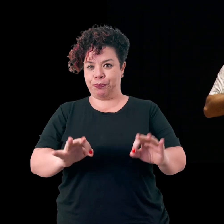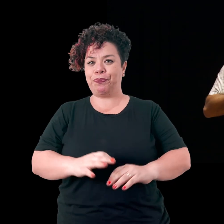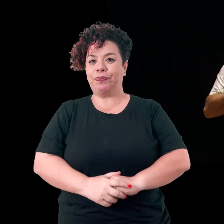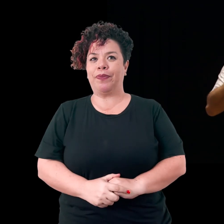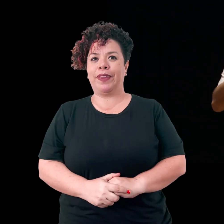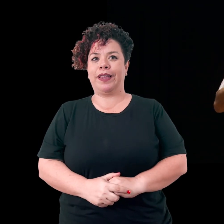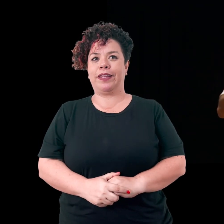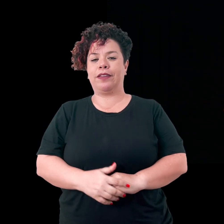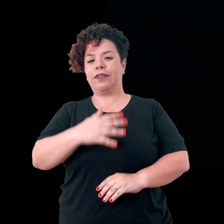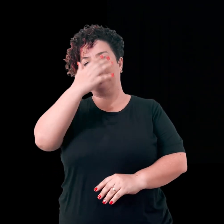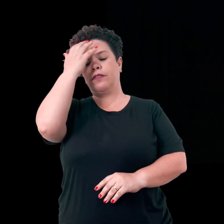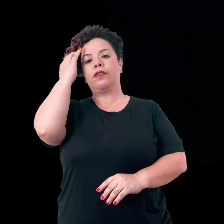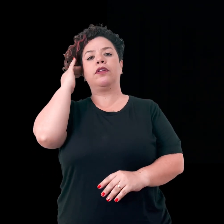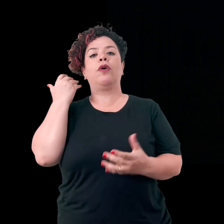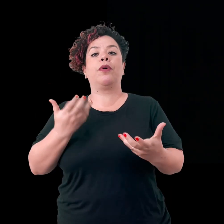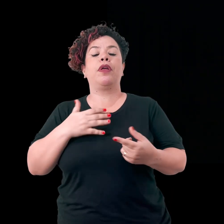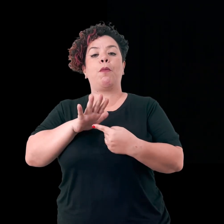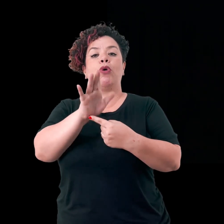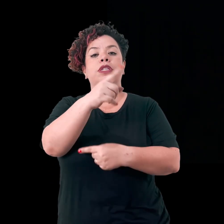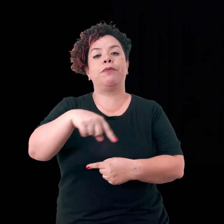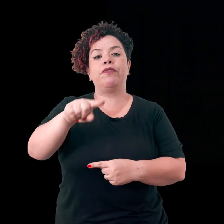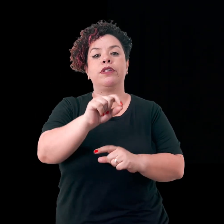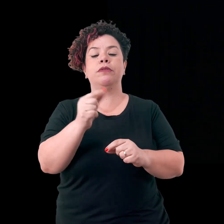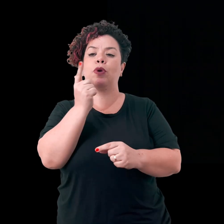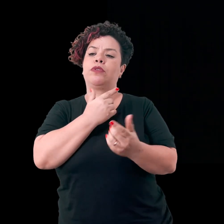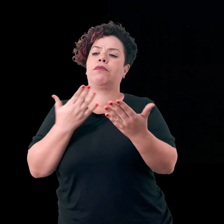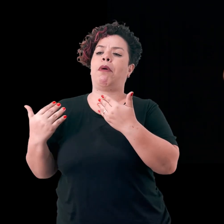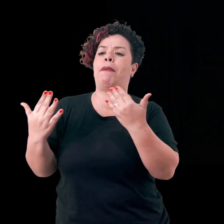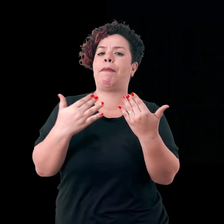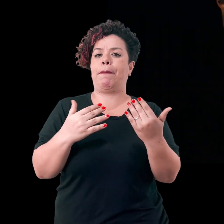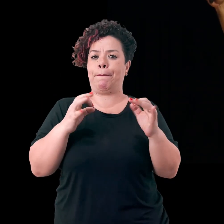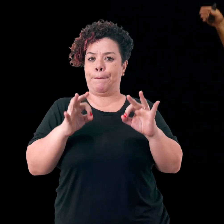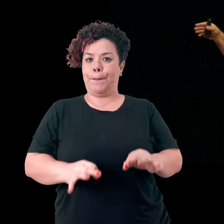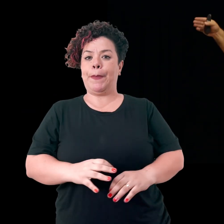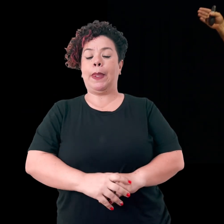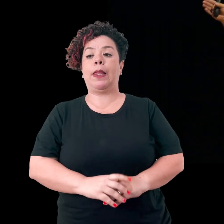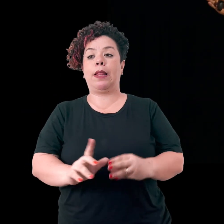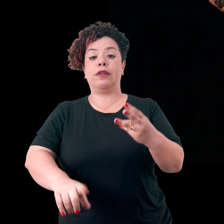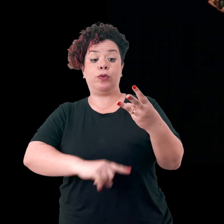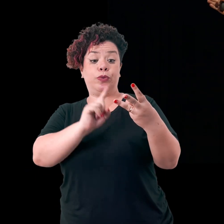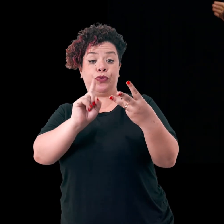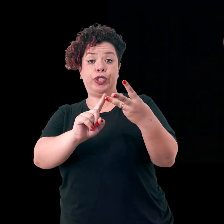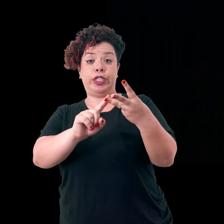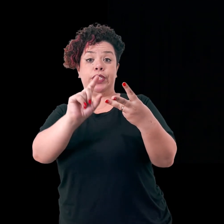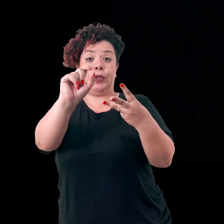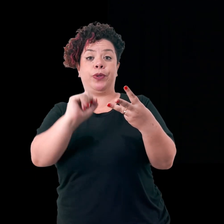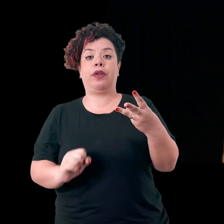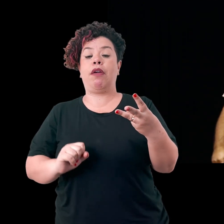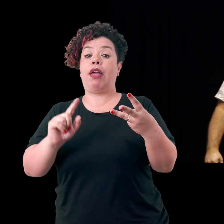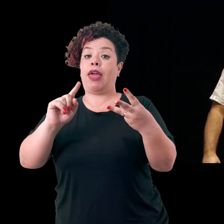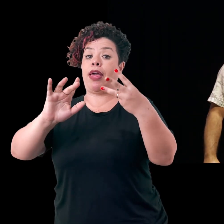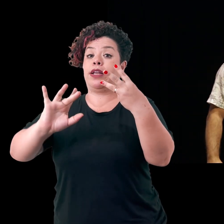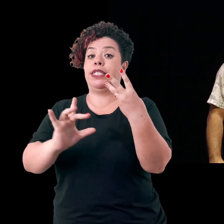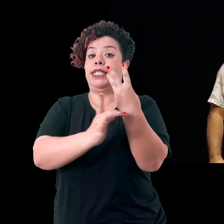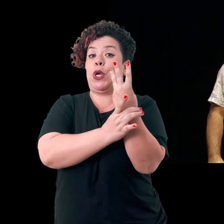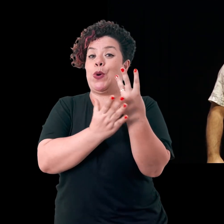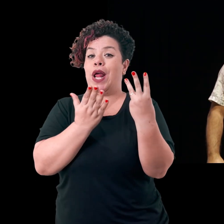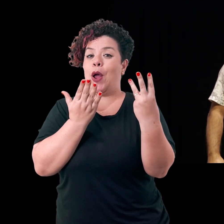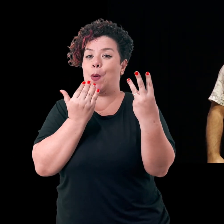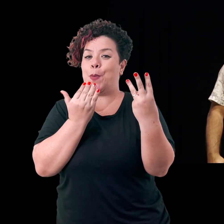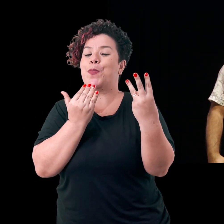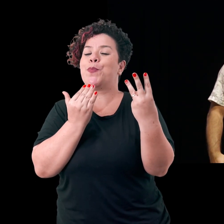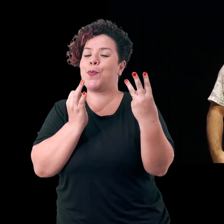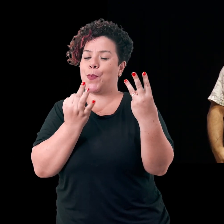Tá? Isso que eu queria trazer para a gente poder dialogar um pouco. O terceiro tem a ver com segurança